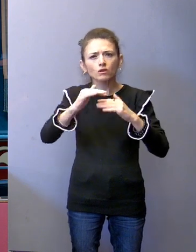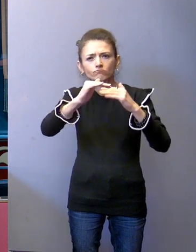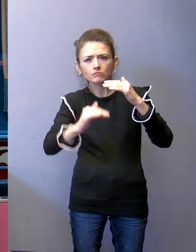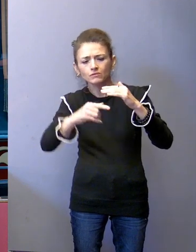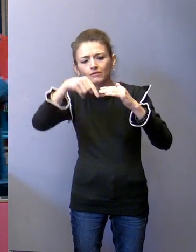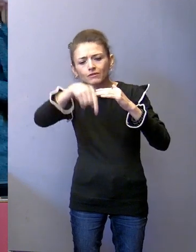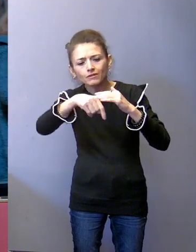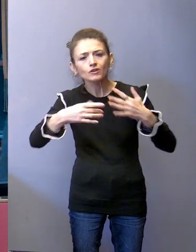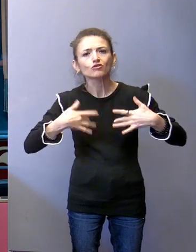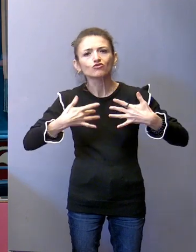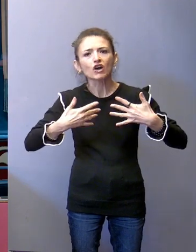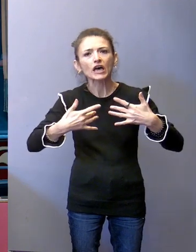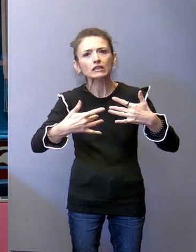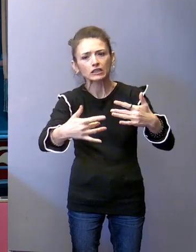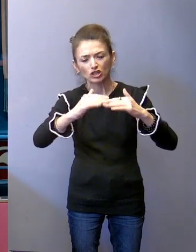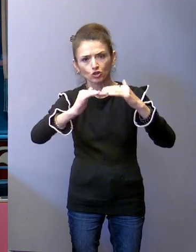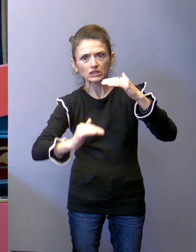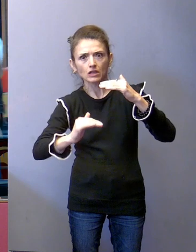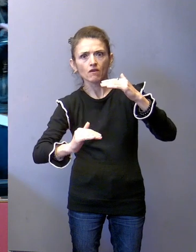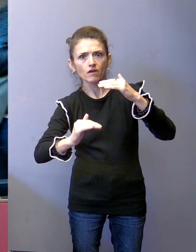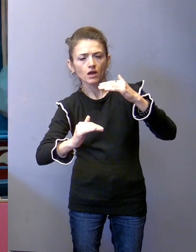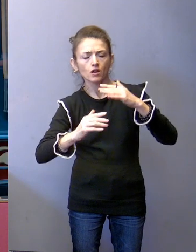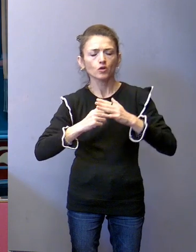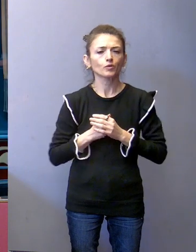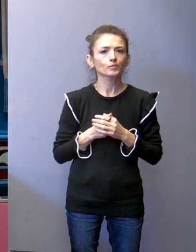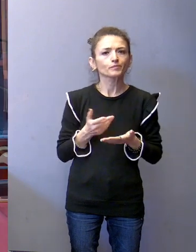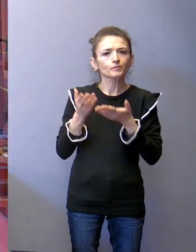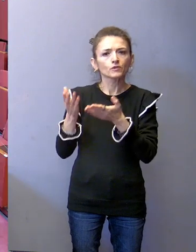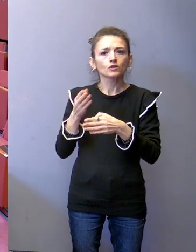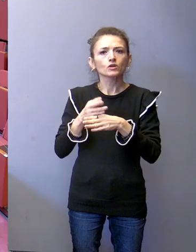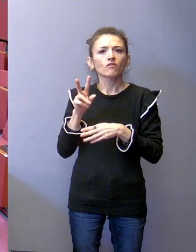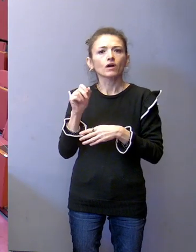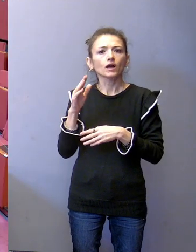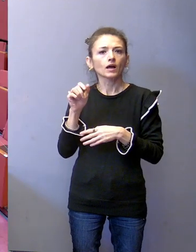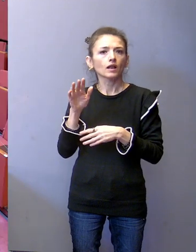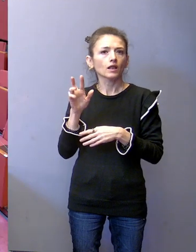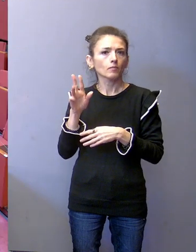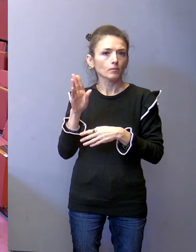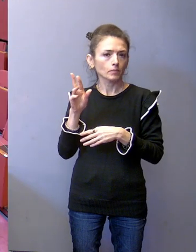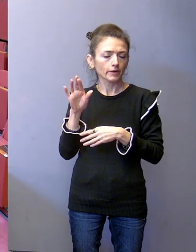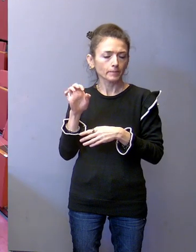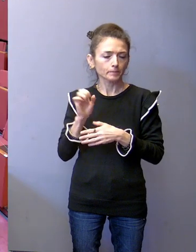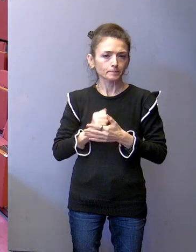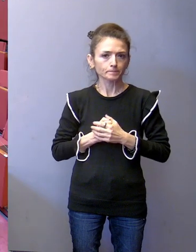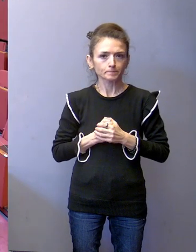evidente un sottostante giardino prego consigliere di vacallebre a lei la parola